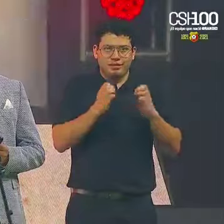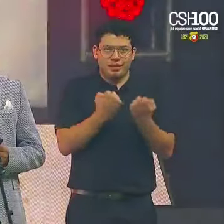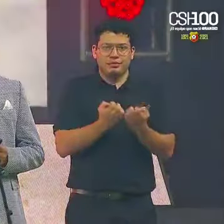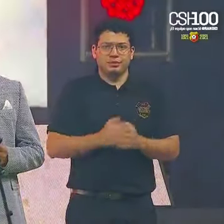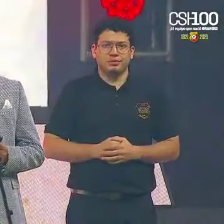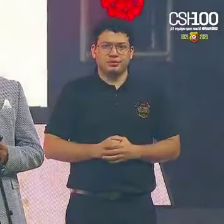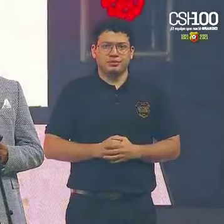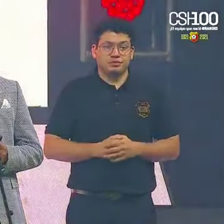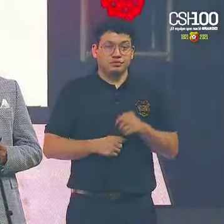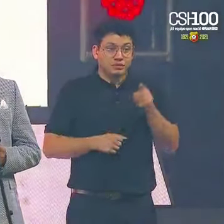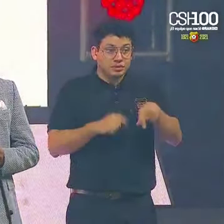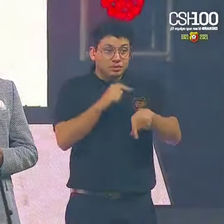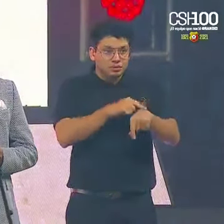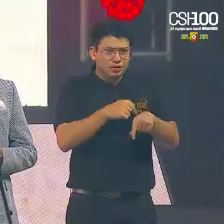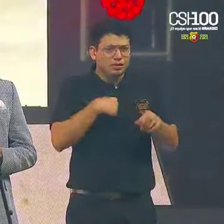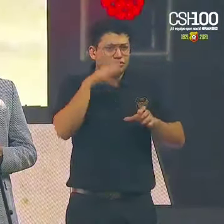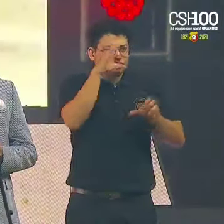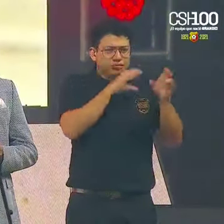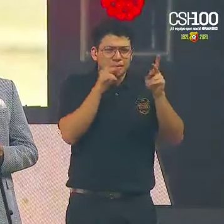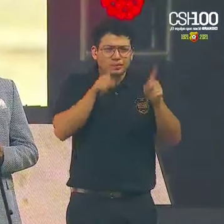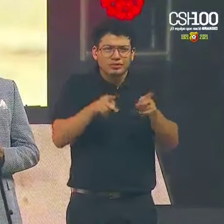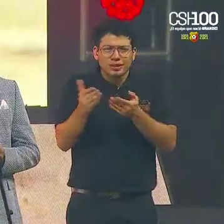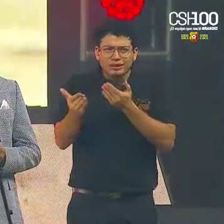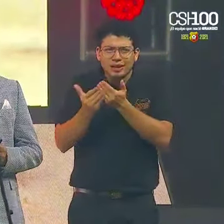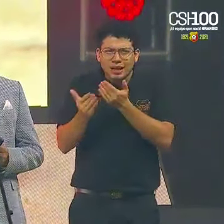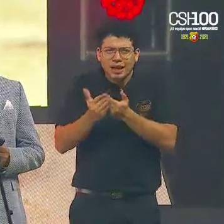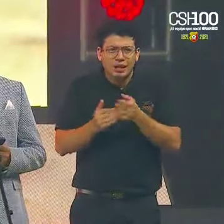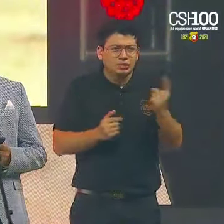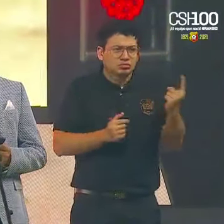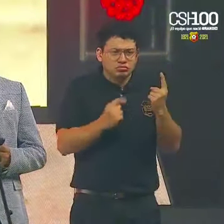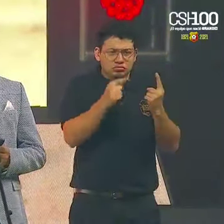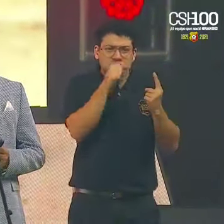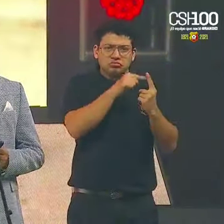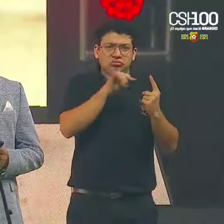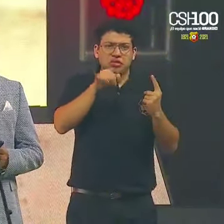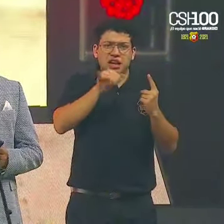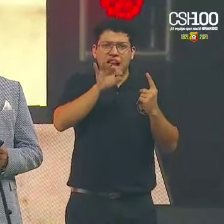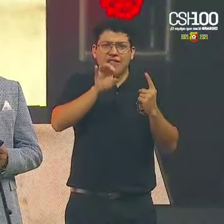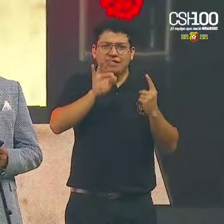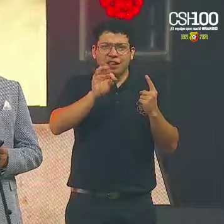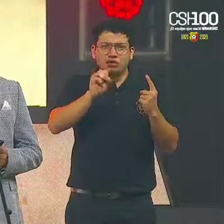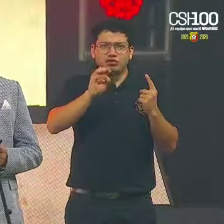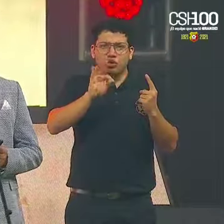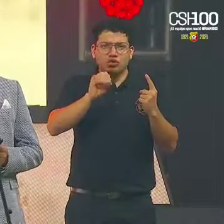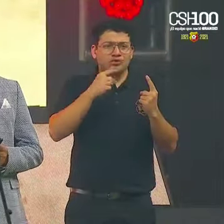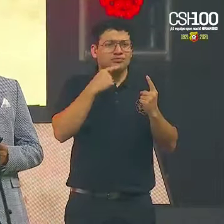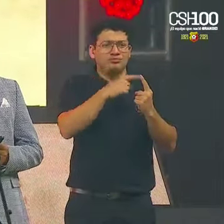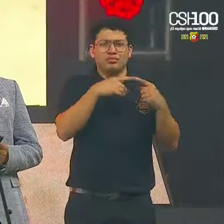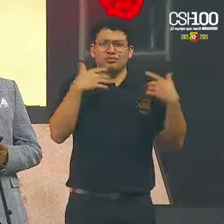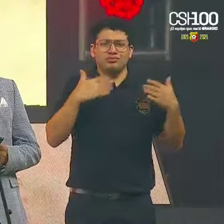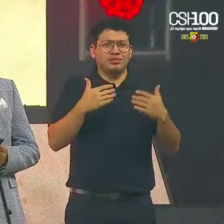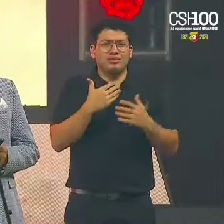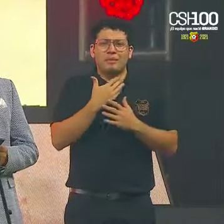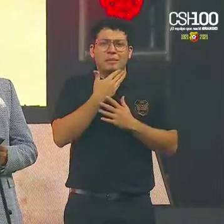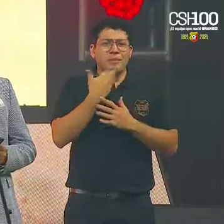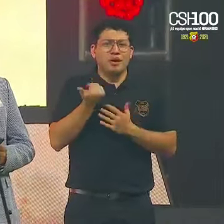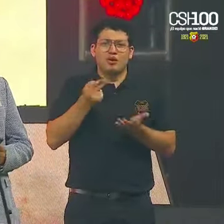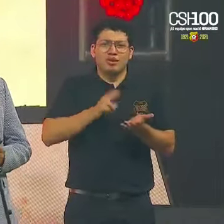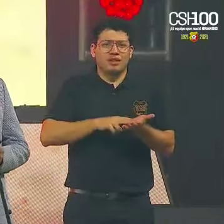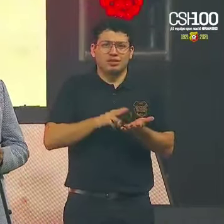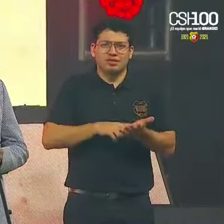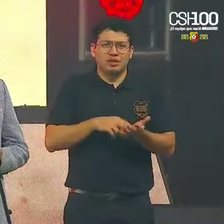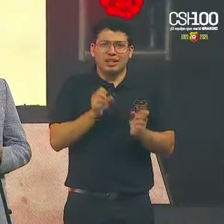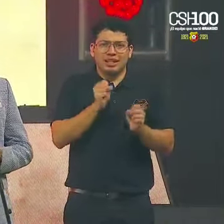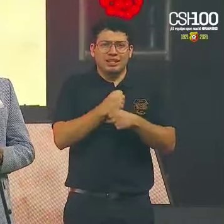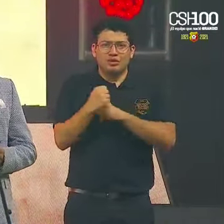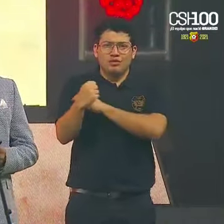busqué gente cercana. A mi llamado respondieron Jafet Soto, que ha sido la mejor contratación que hizo Fuerza Herediano. Muchas gracias,